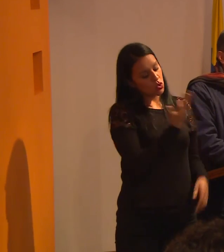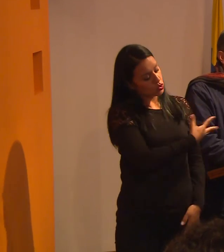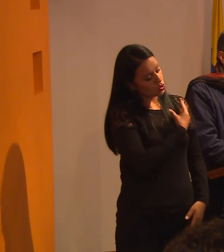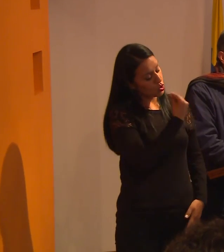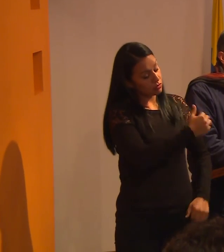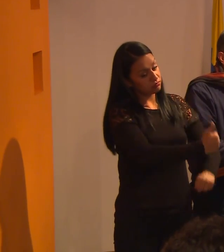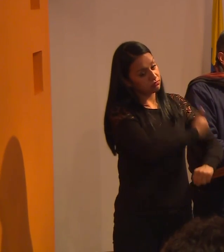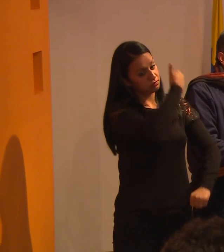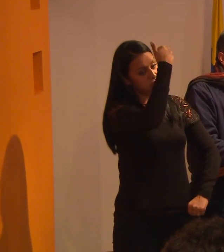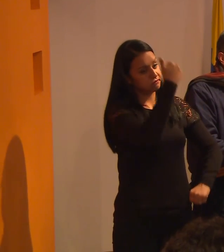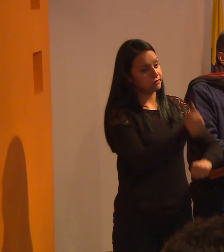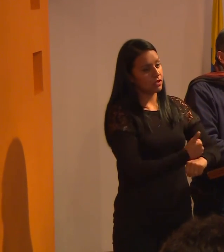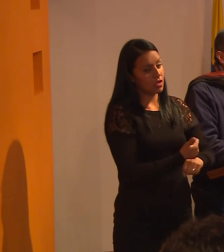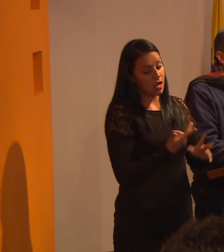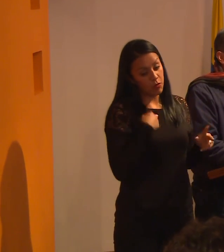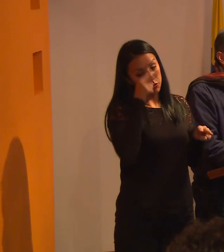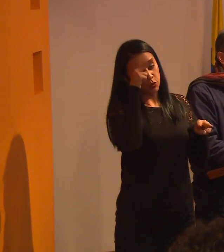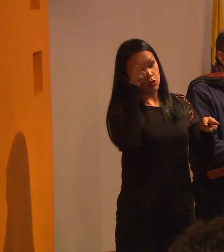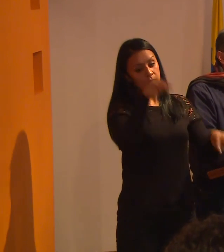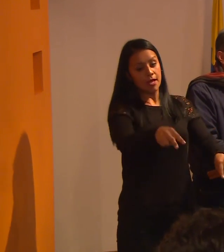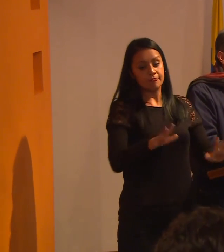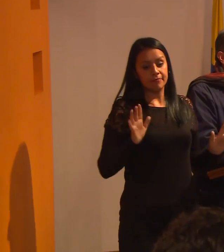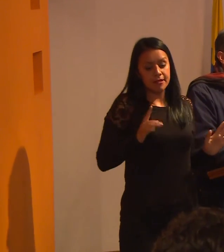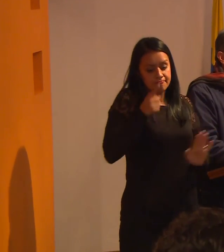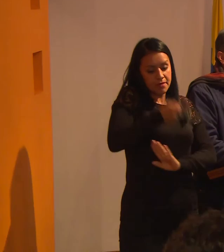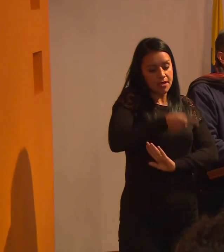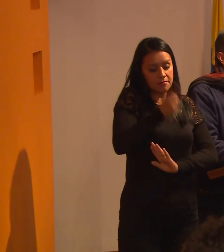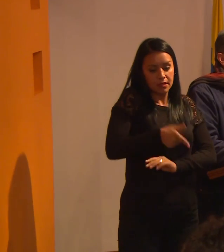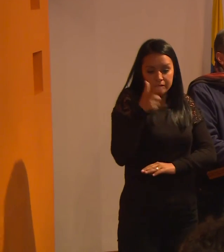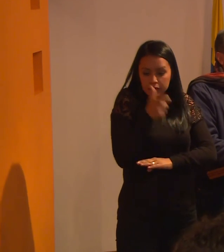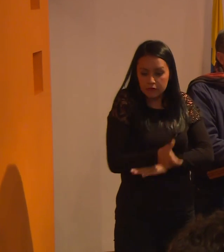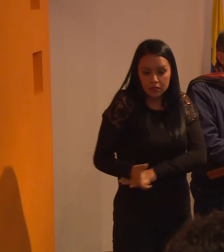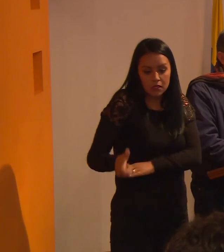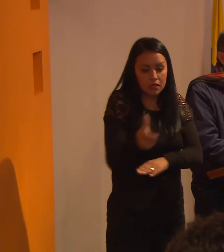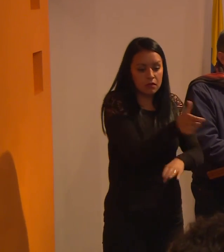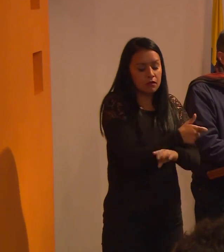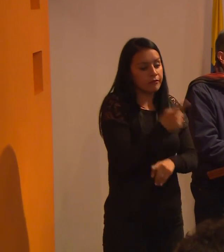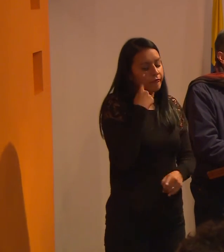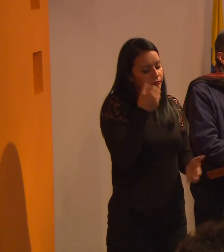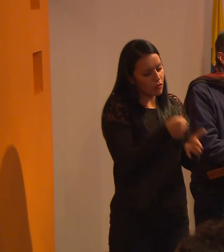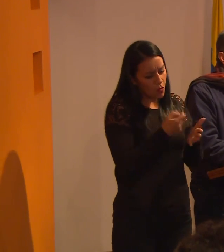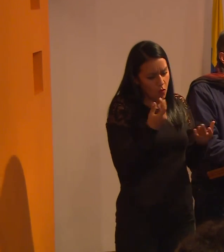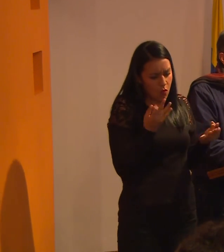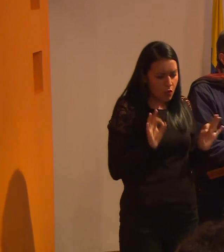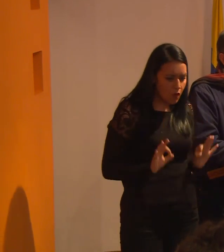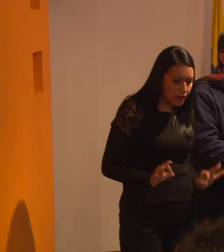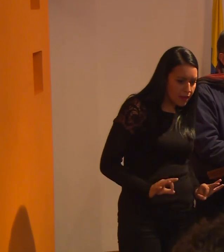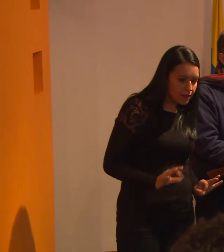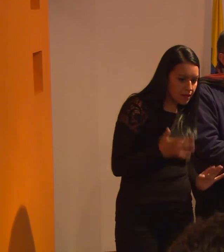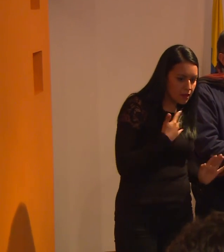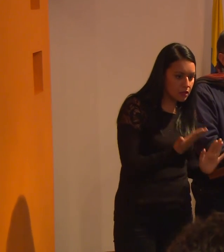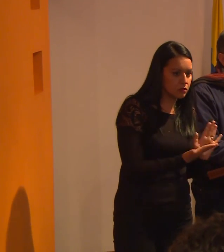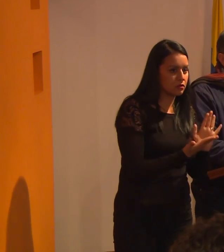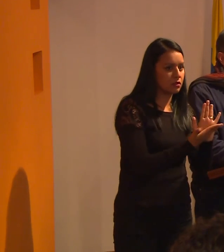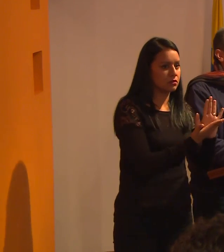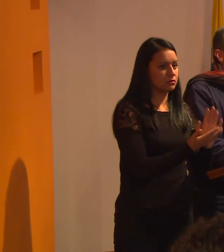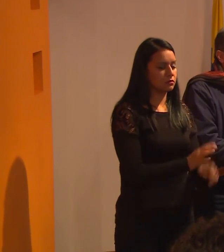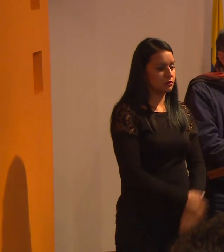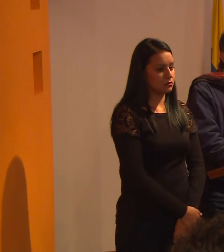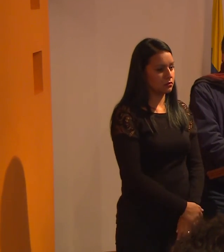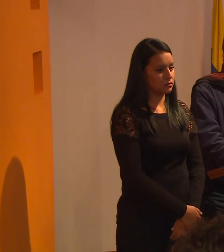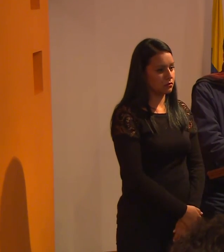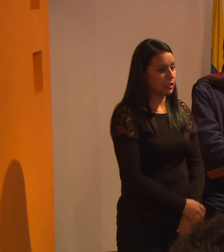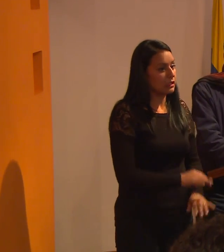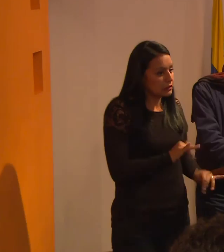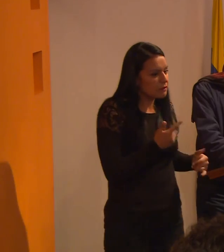la máxima autoridad para inspección y vigilancia y tenemos que buscar la calidad de la educación, sin que